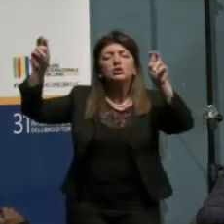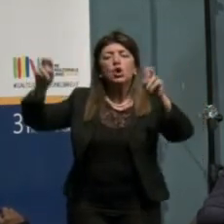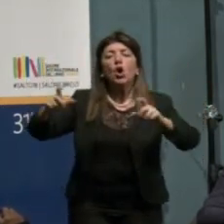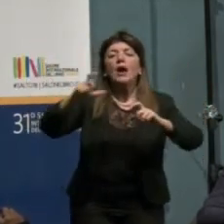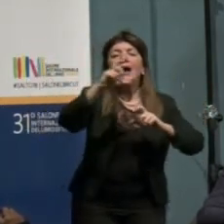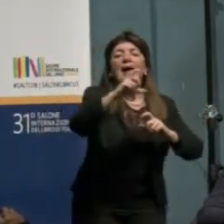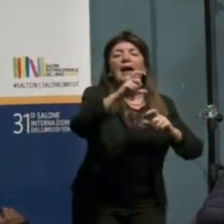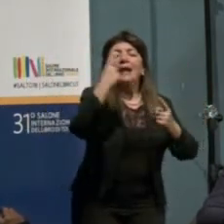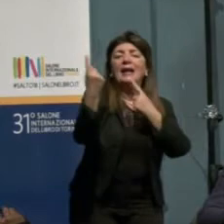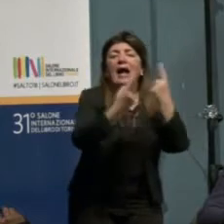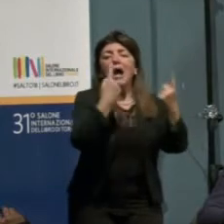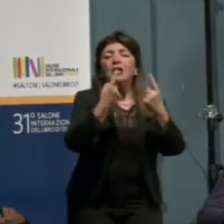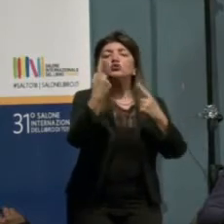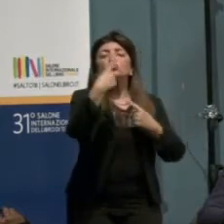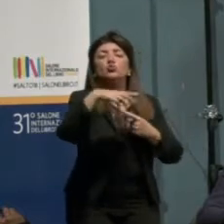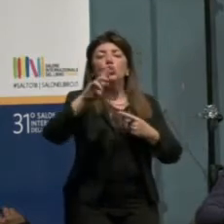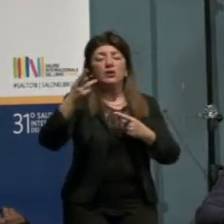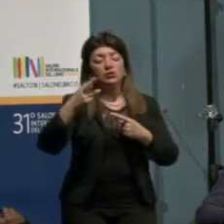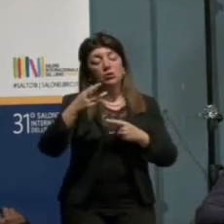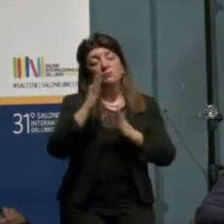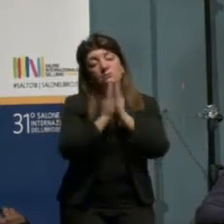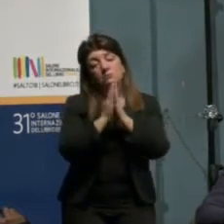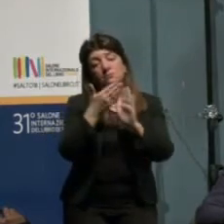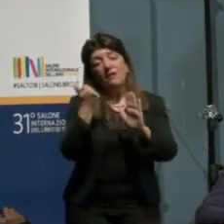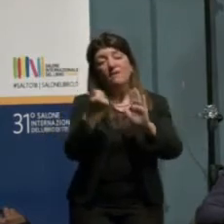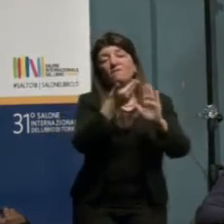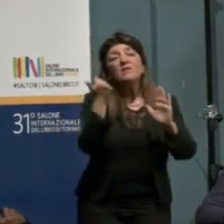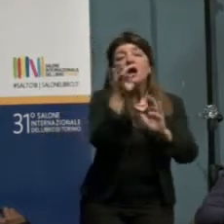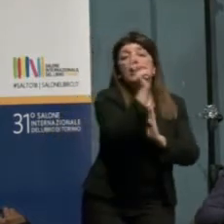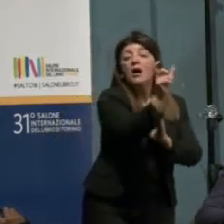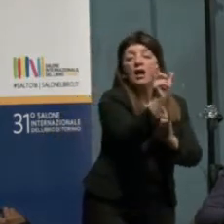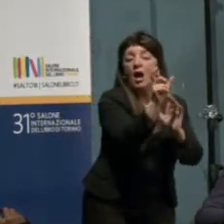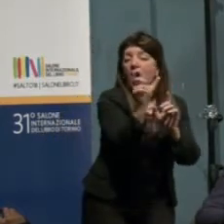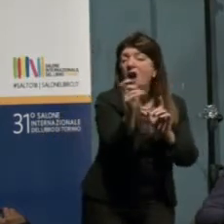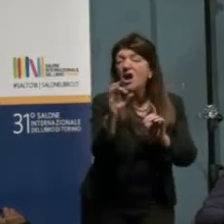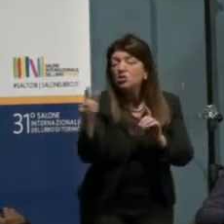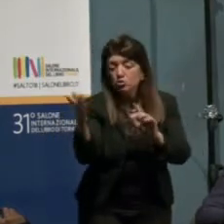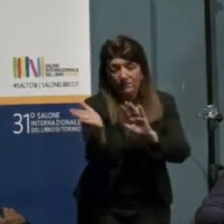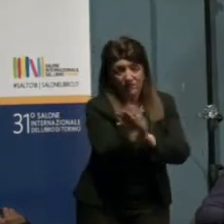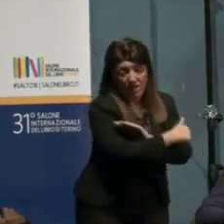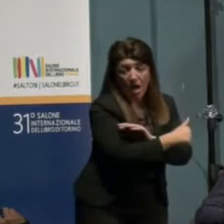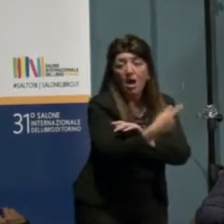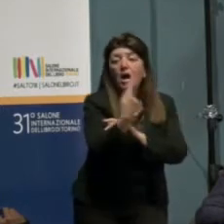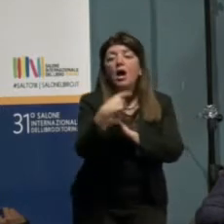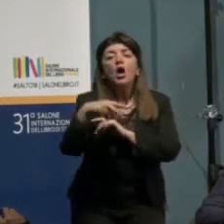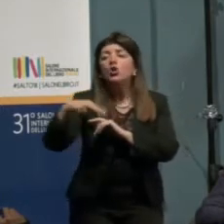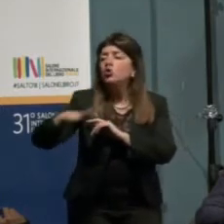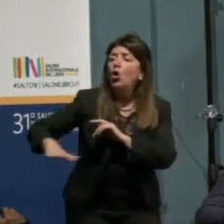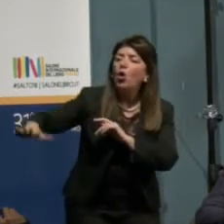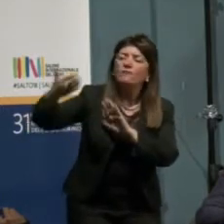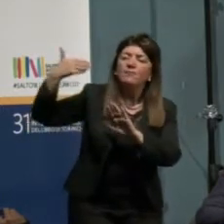e mi toccano prima dov'erano perché se fanno i convegni perché non sanno di che cosa parlare